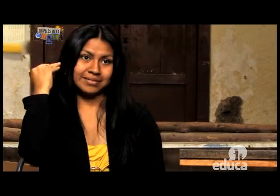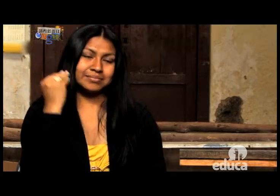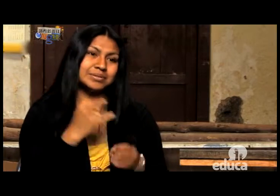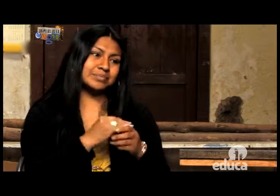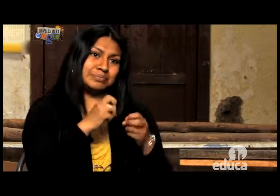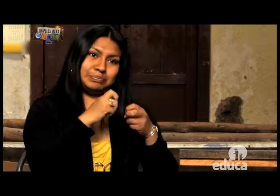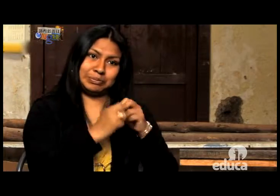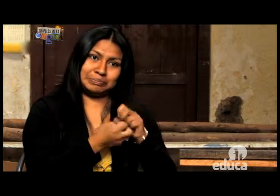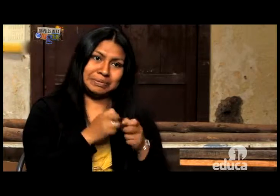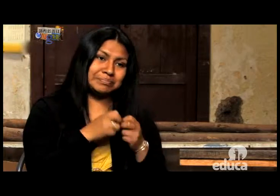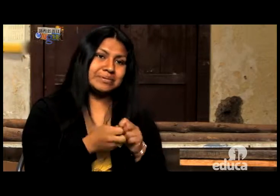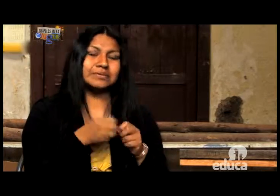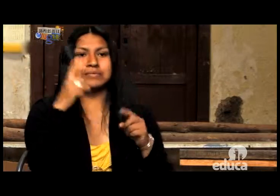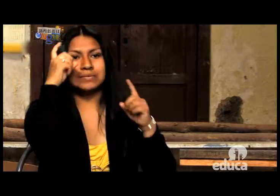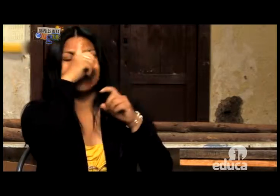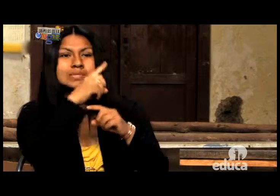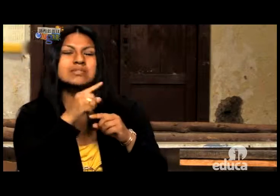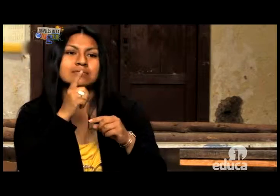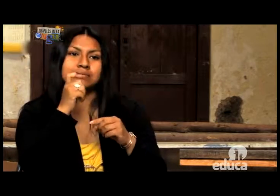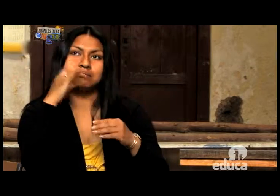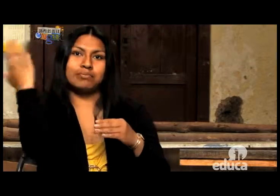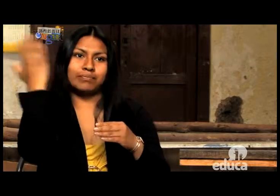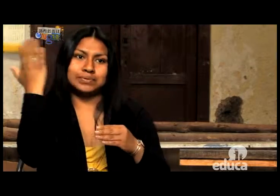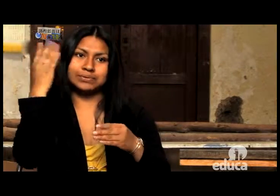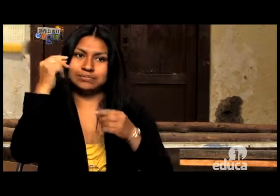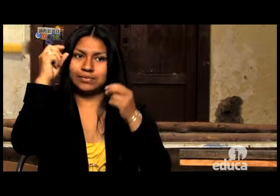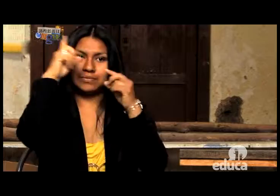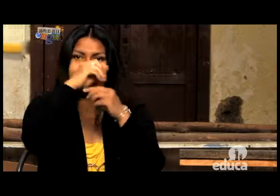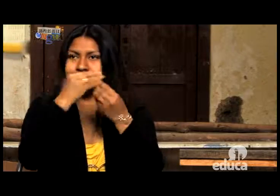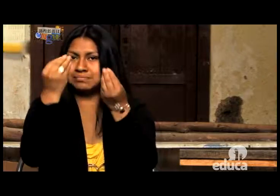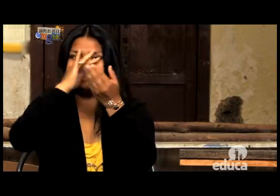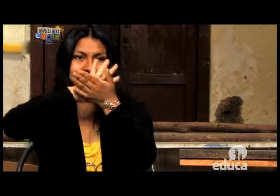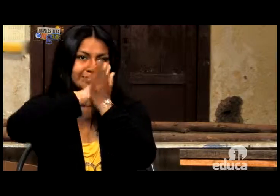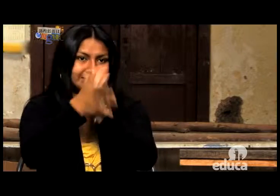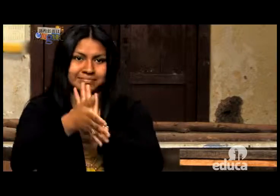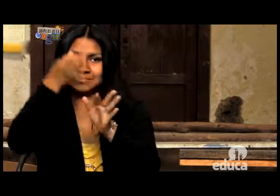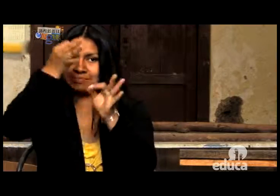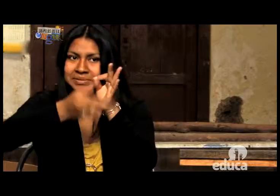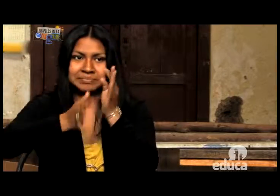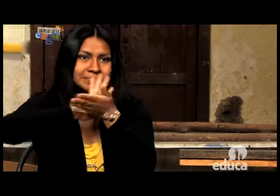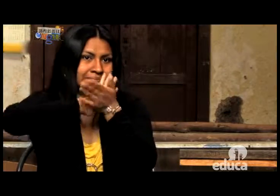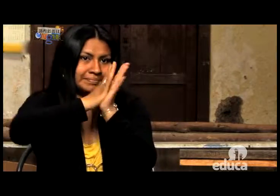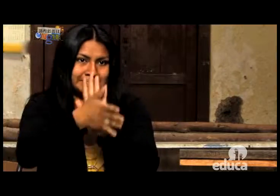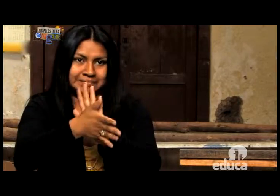oyentes. Los profesores me explicaban, pero yo no tenía intérprete.